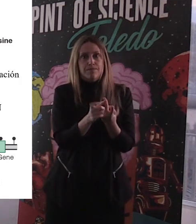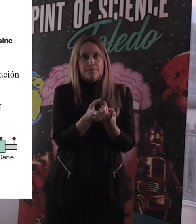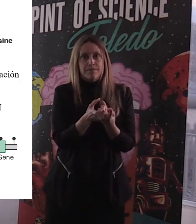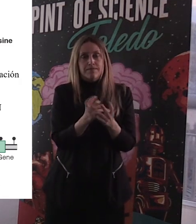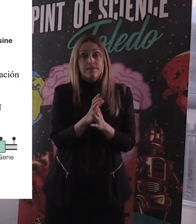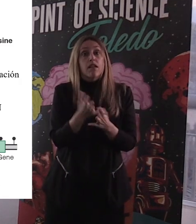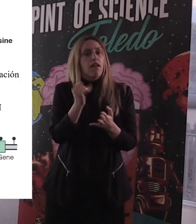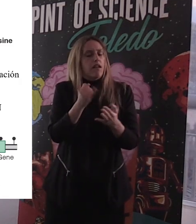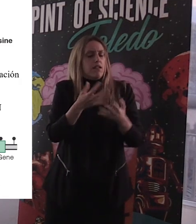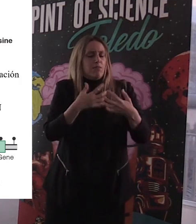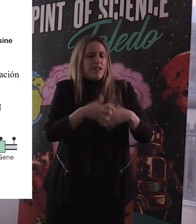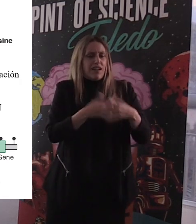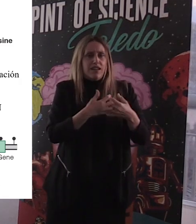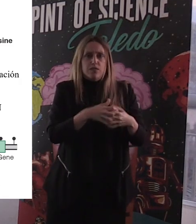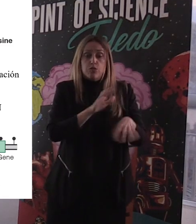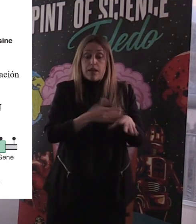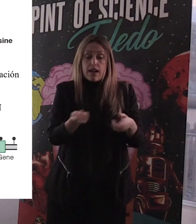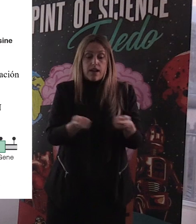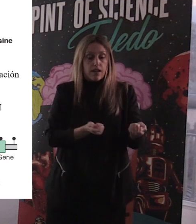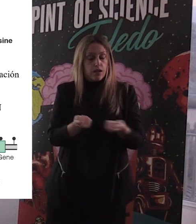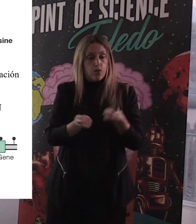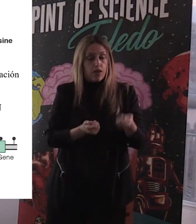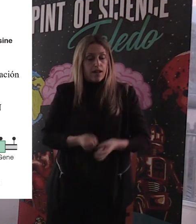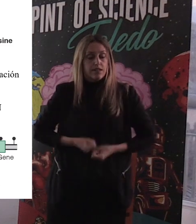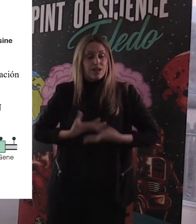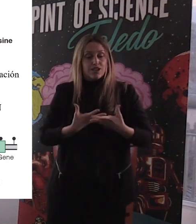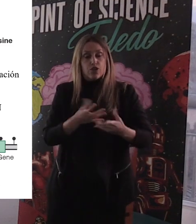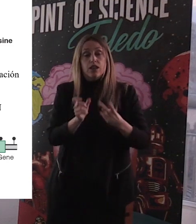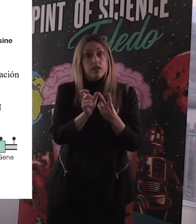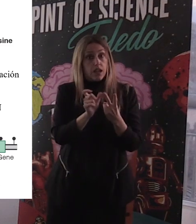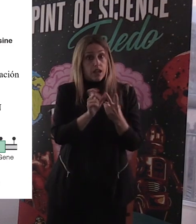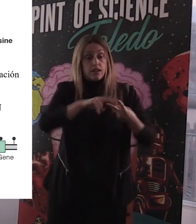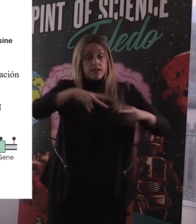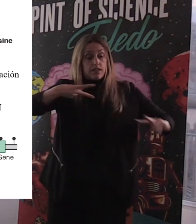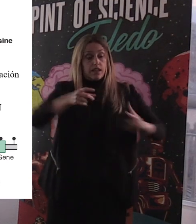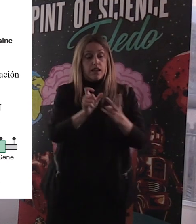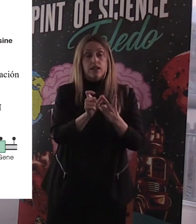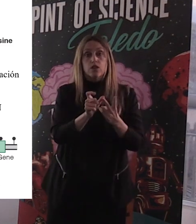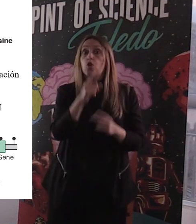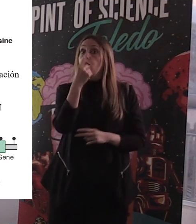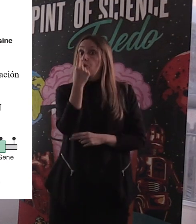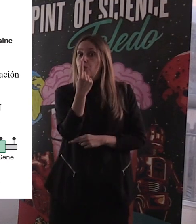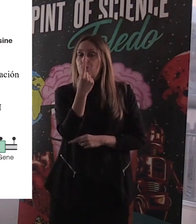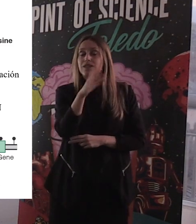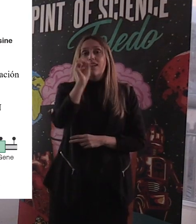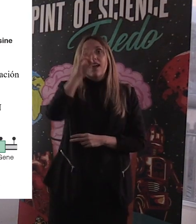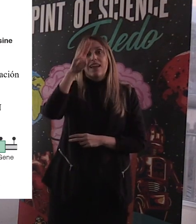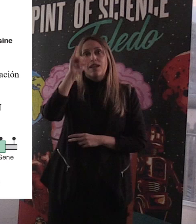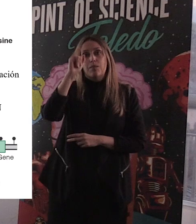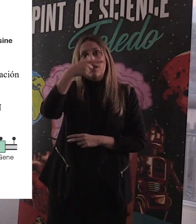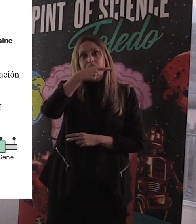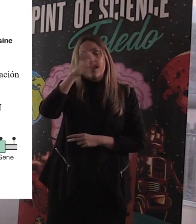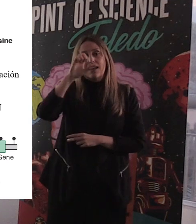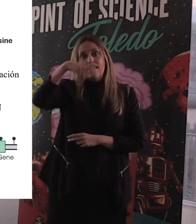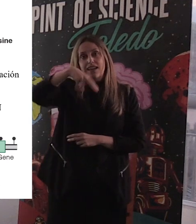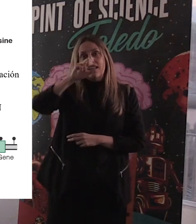muchísimos mecanismos de la regulación de la expresión de genes y uno de los mecanismos es la epigenética.